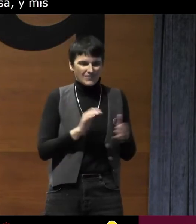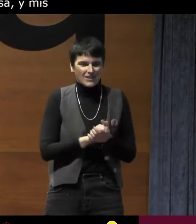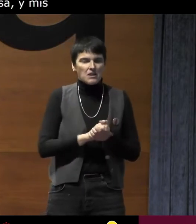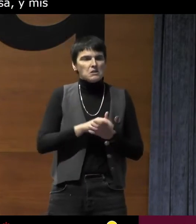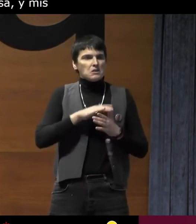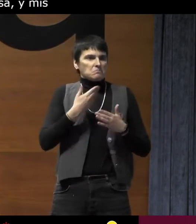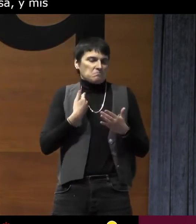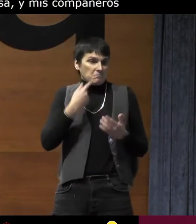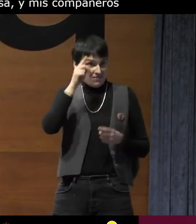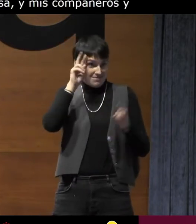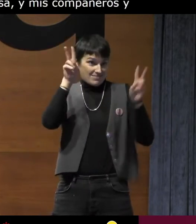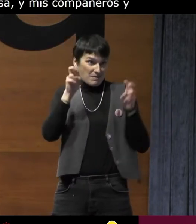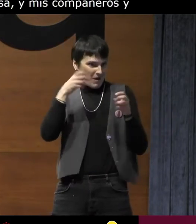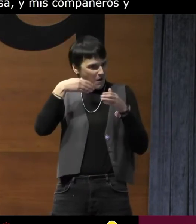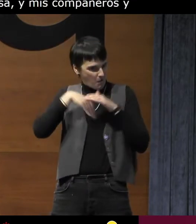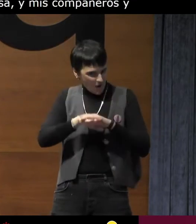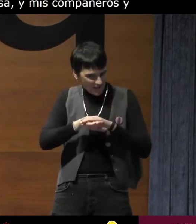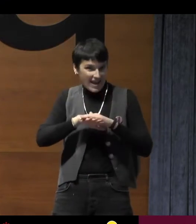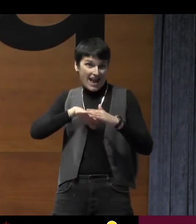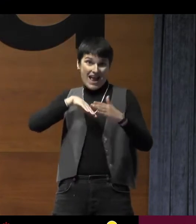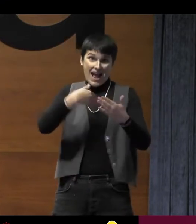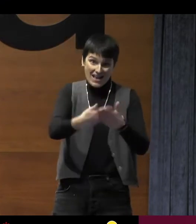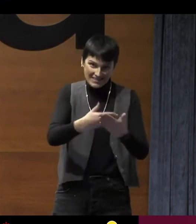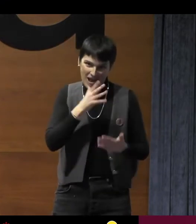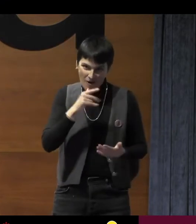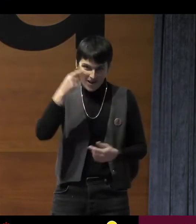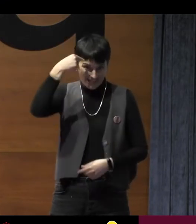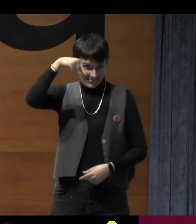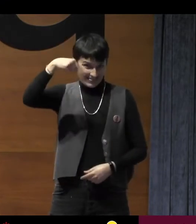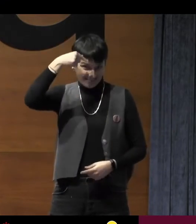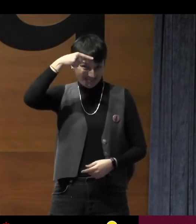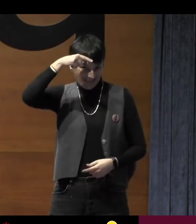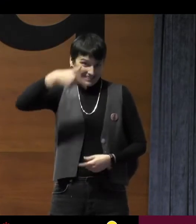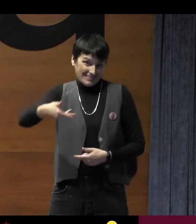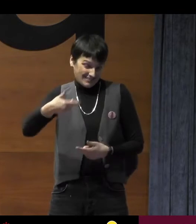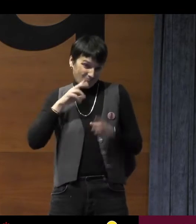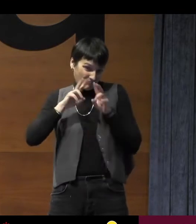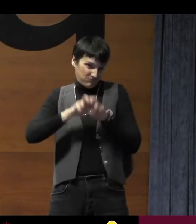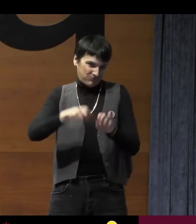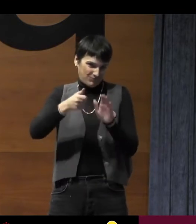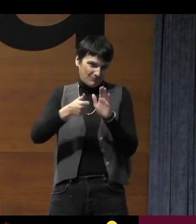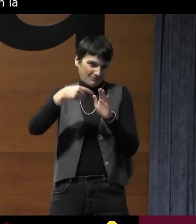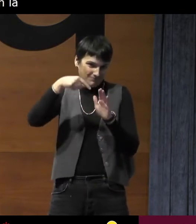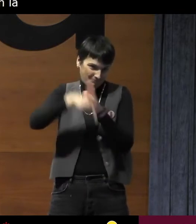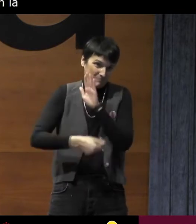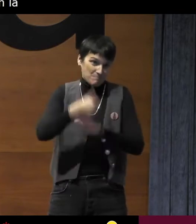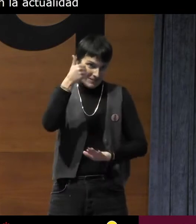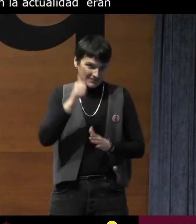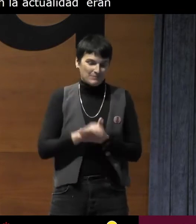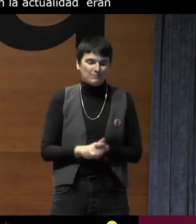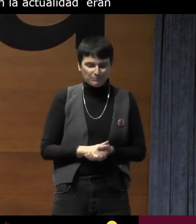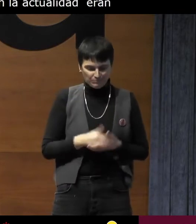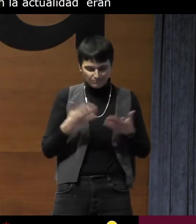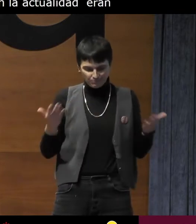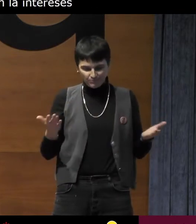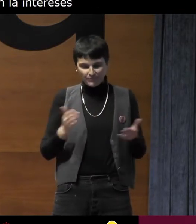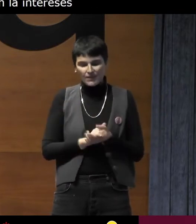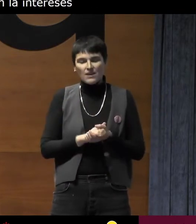totalmente diferentes a los míos, porque yo era coda, yo había aprendido la lengua de signos francesa en mi